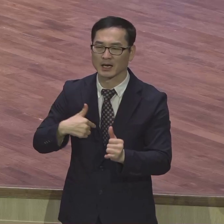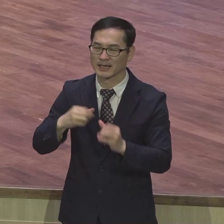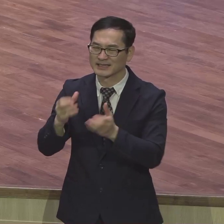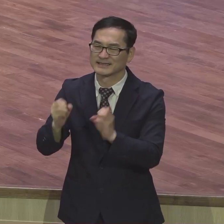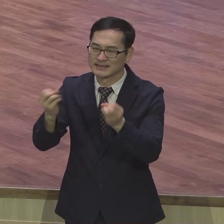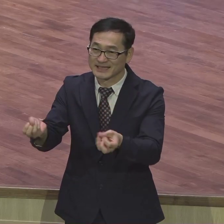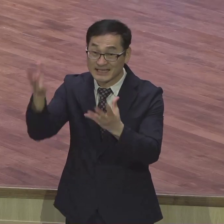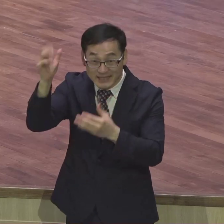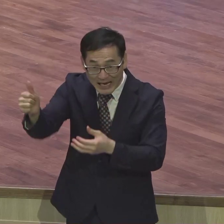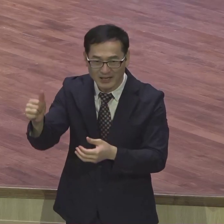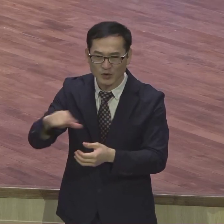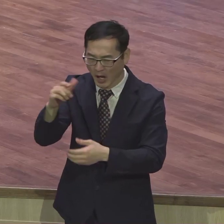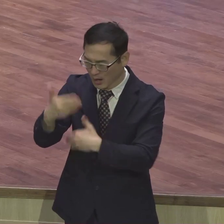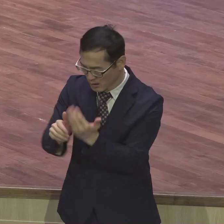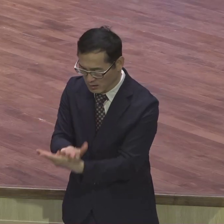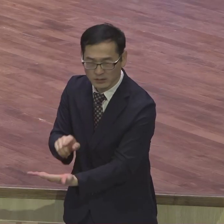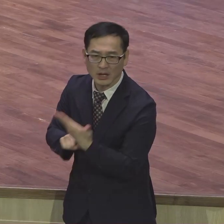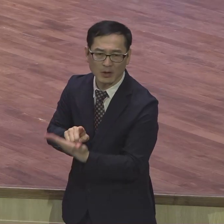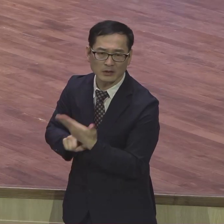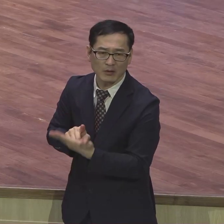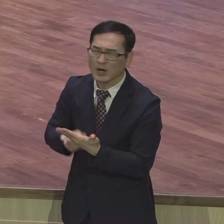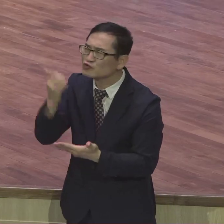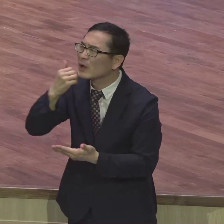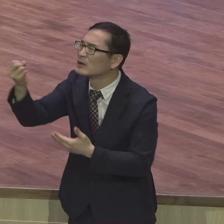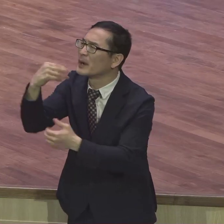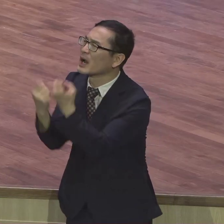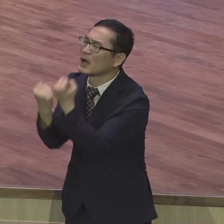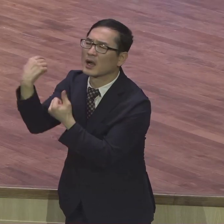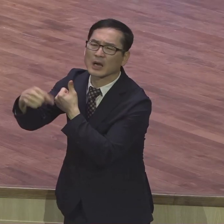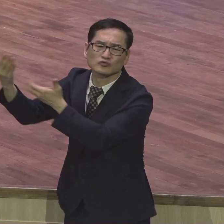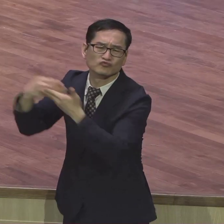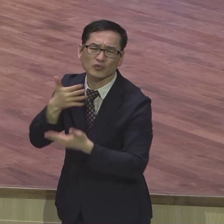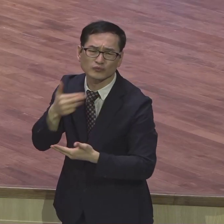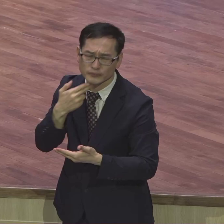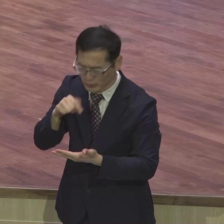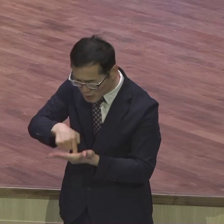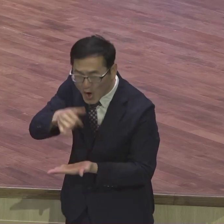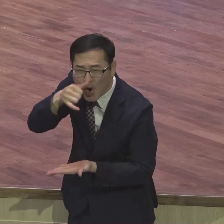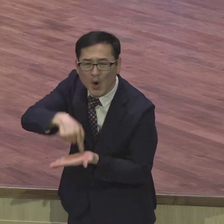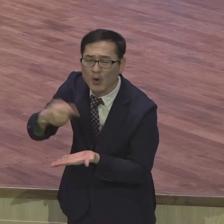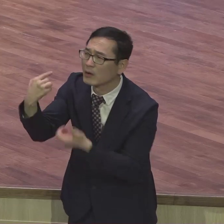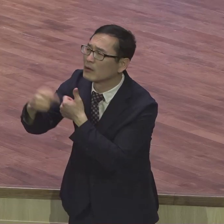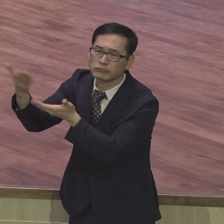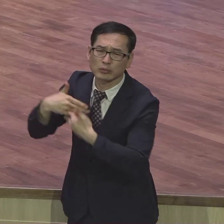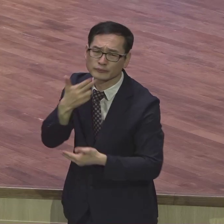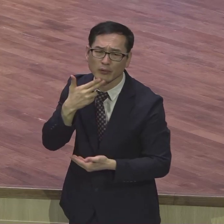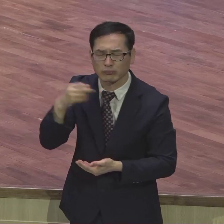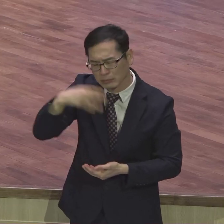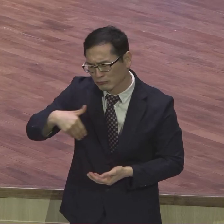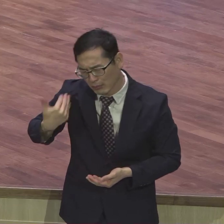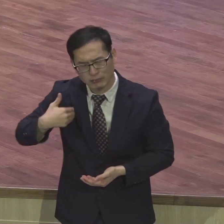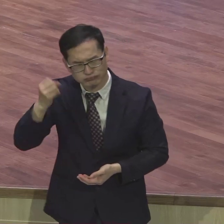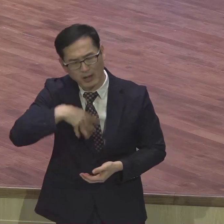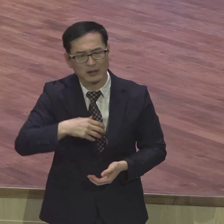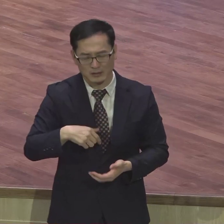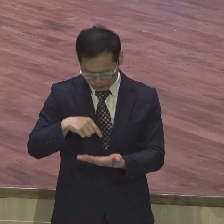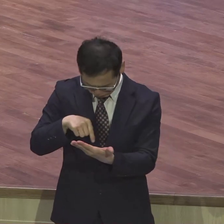대해서 말을 해 준 걸 한 번도 없었고 신학까지 가도 그런 거 없어 그러니까 그걸 모르니까 그냥 막 하는 거 하면서 의심을 하고